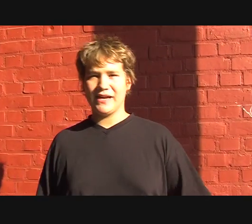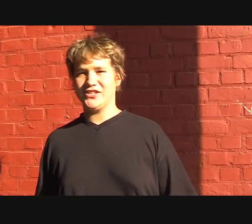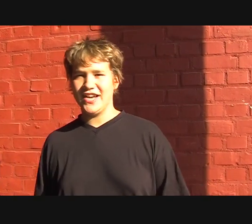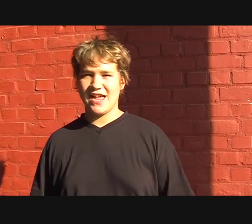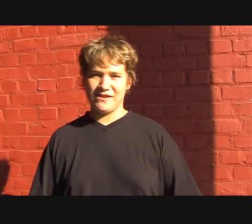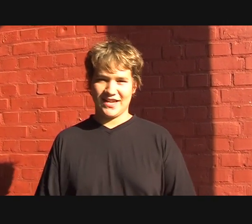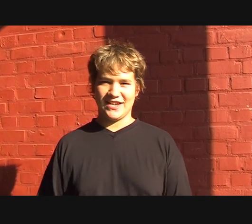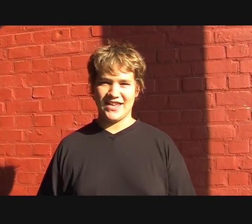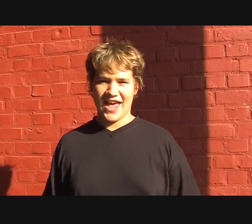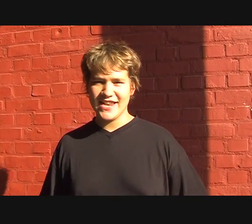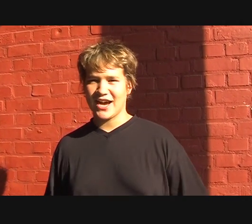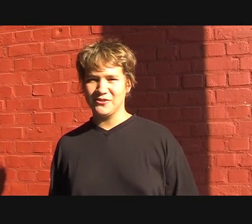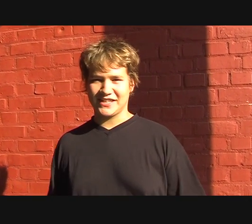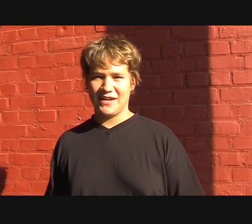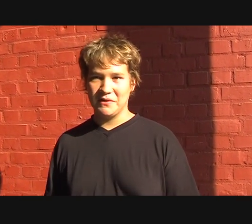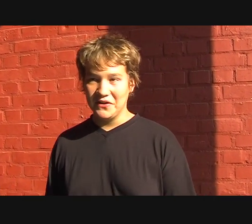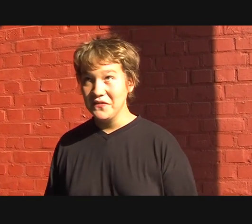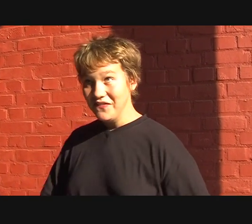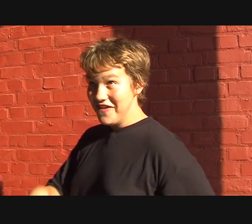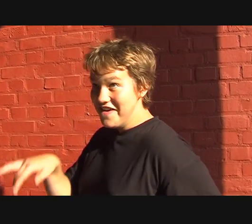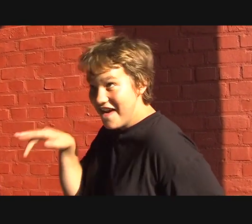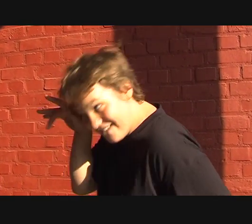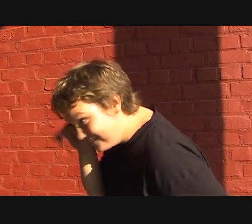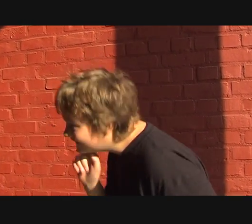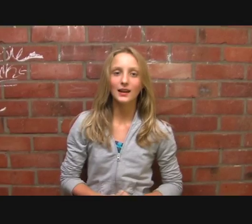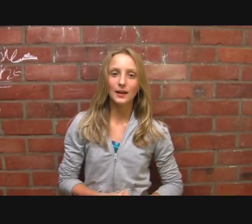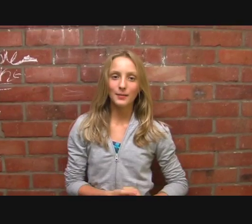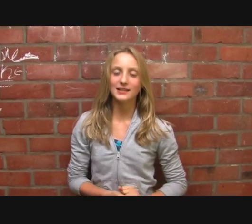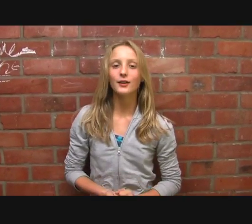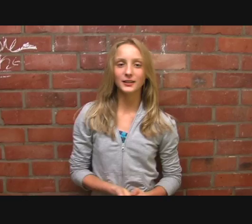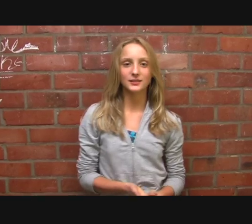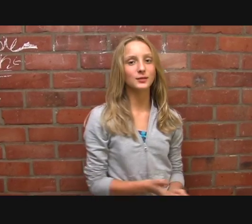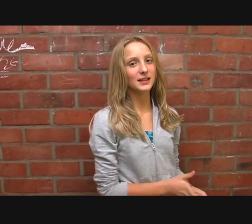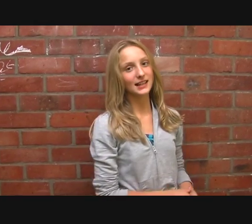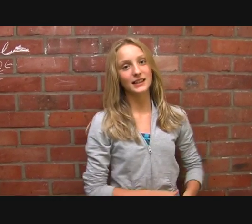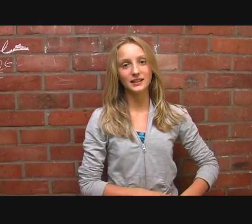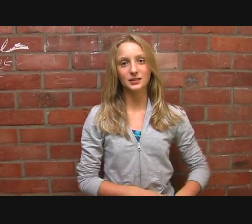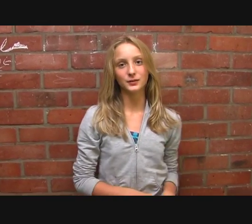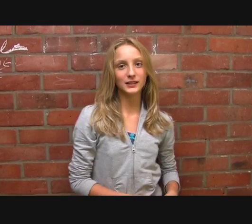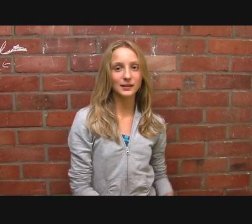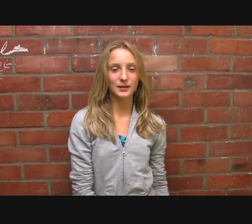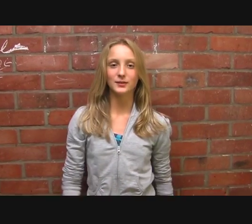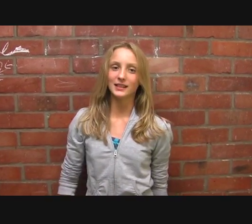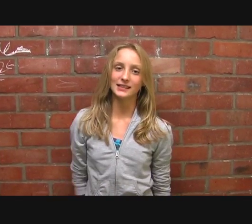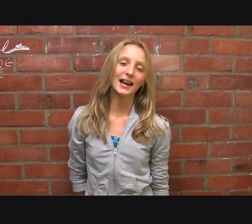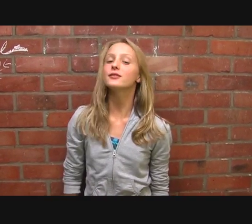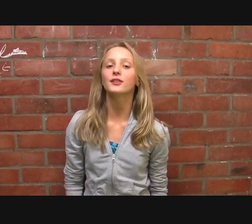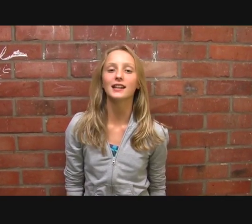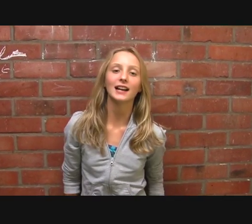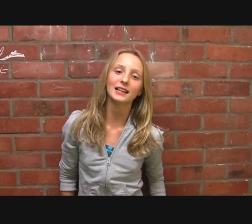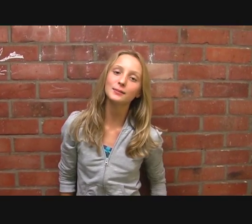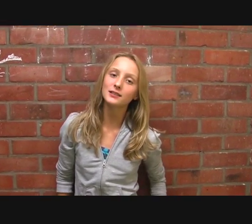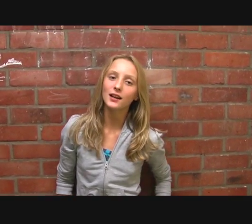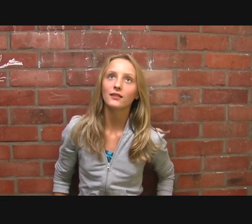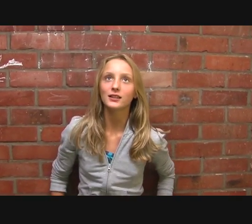Nicht bei Chat MSN die Handy rausgeben! Pass auf, dass du im Internet nicht zu viele persönliche Daten von